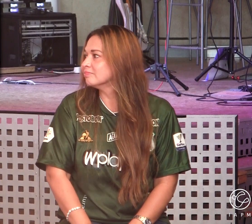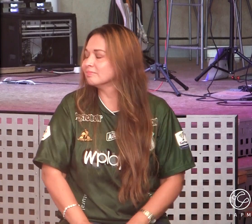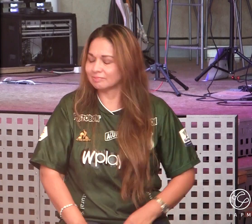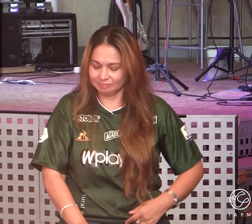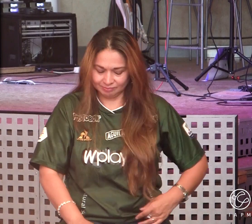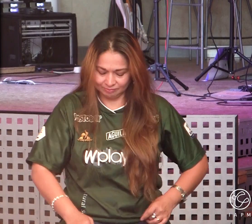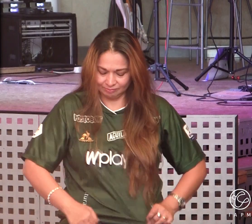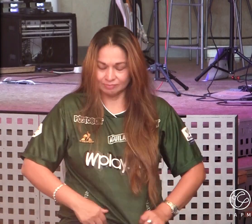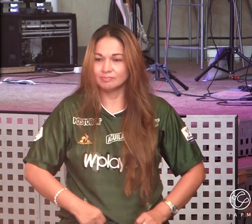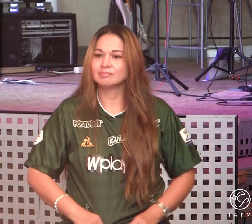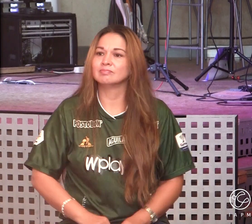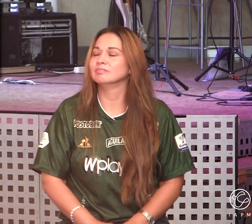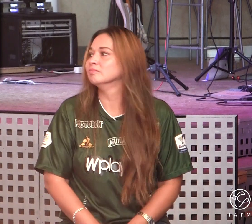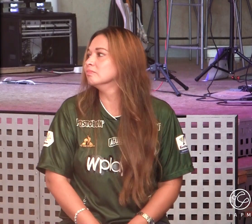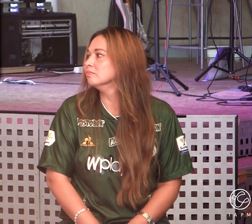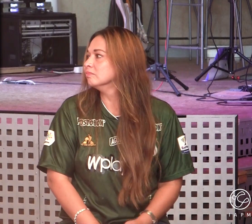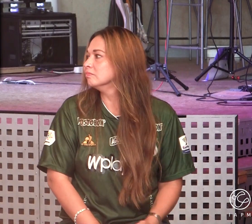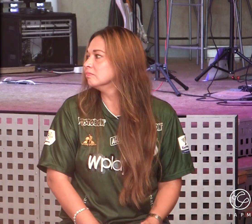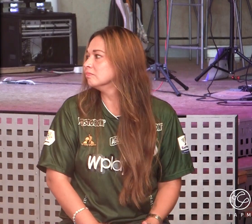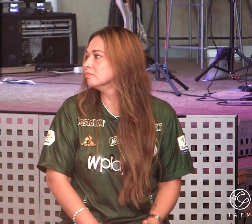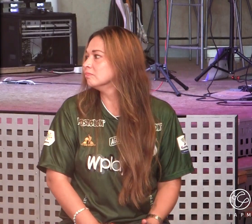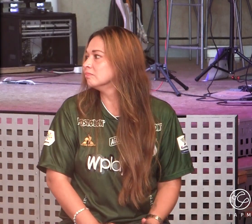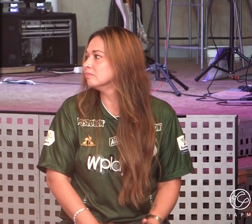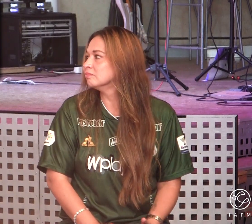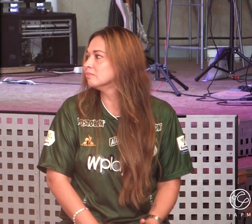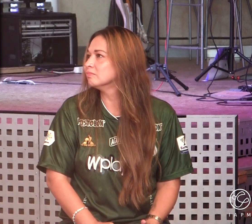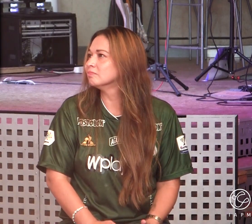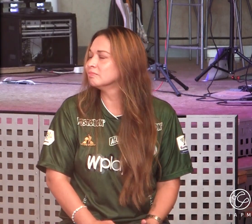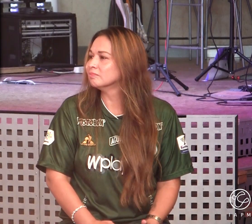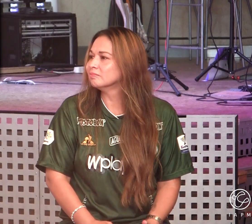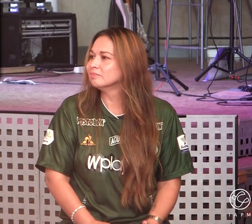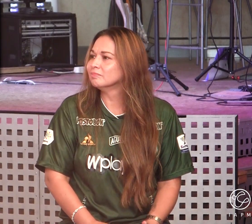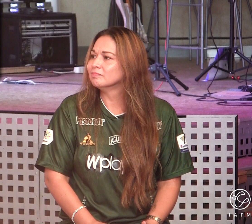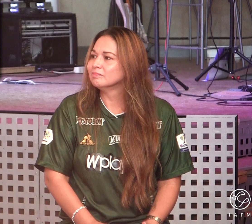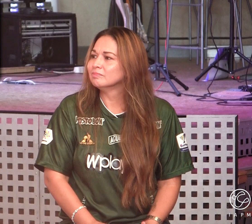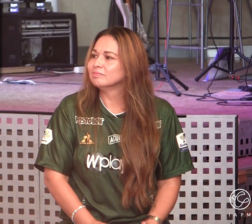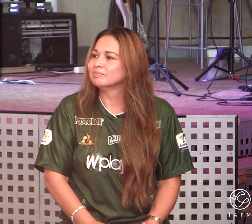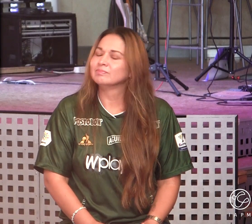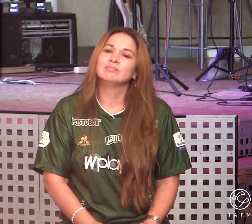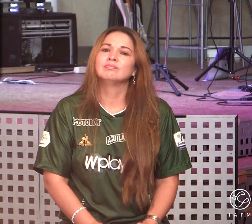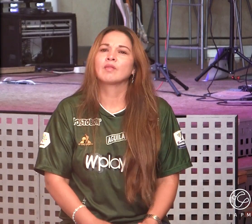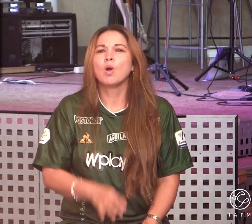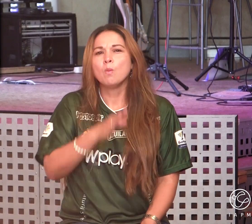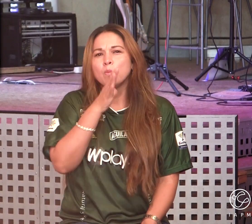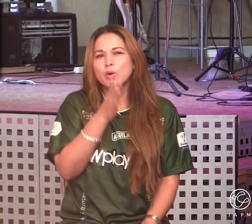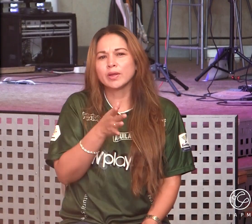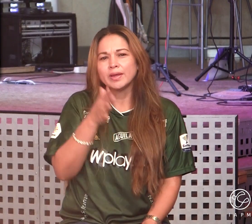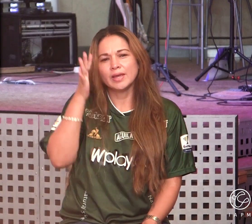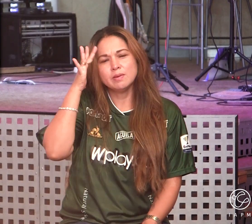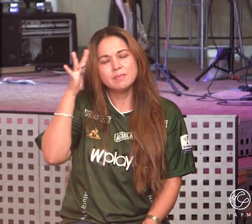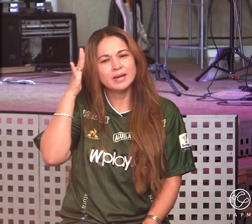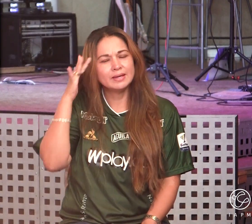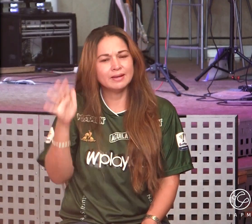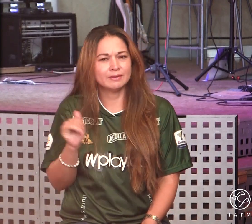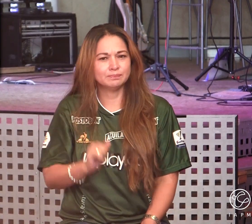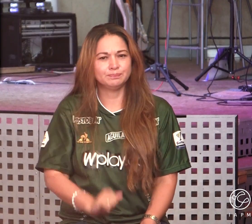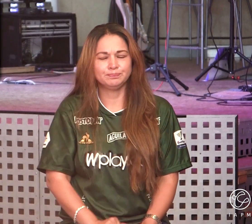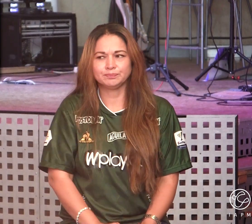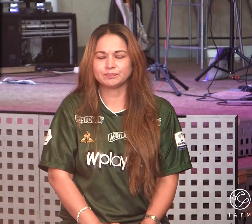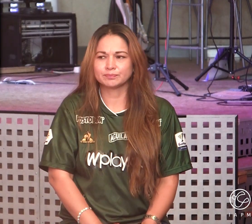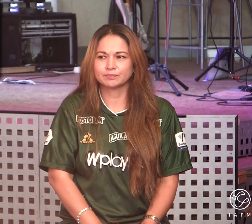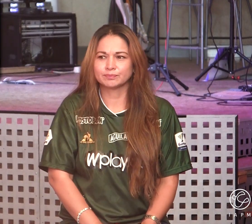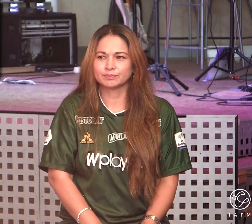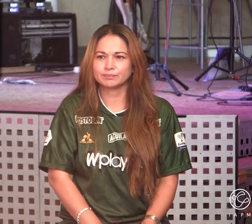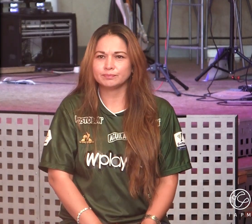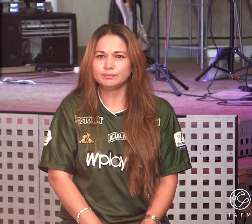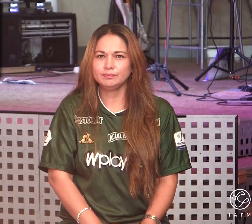para no tener que cerrar todo de una vez. Porque donde siguiera el asunto, lo siguiente que pasaría, si tú entiendes bien